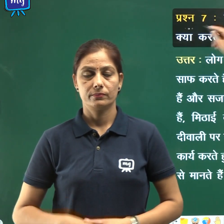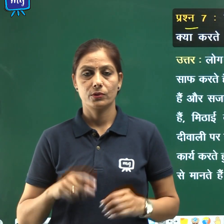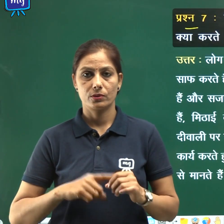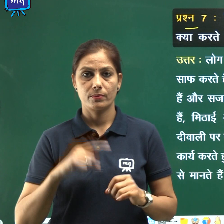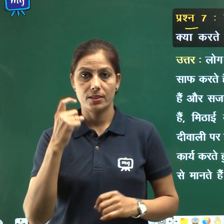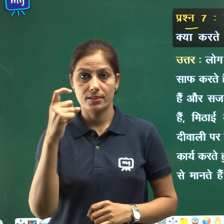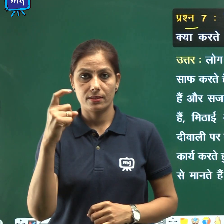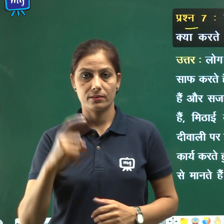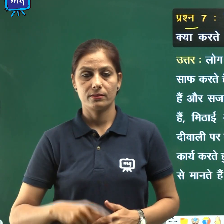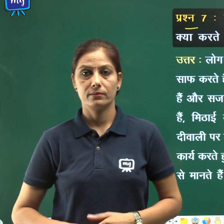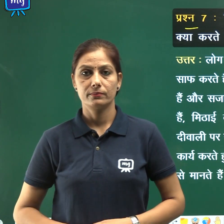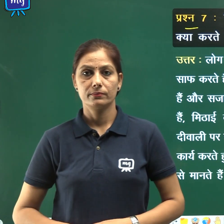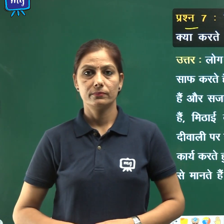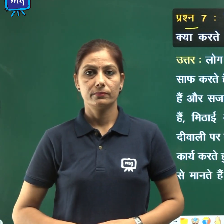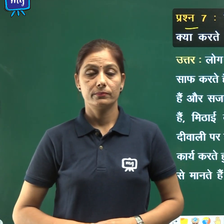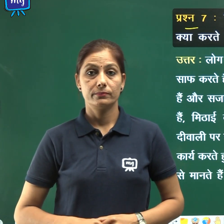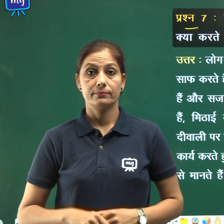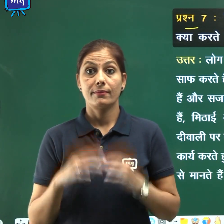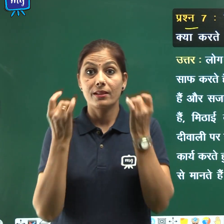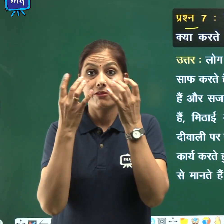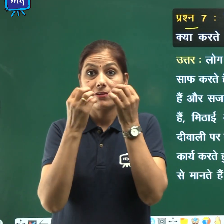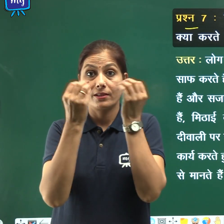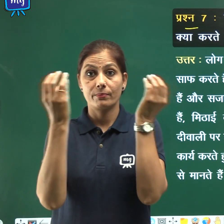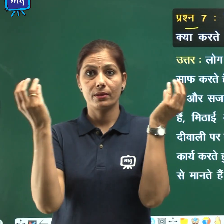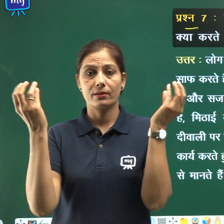प्रश्न 7, दिवाली पर